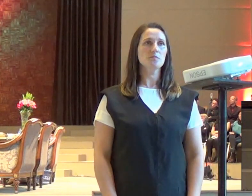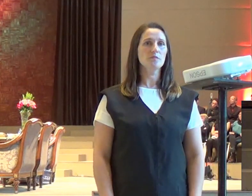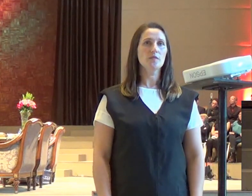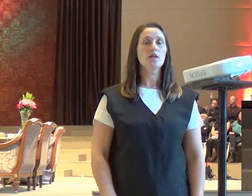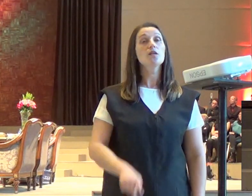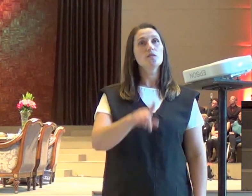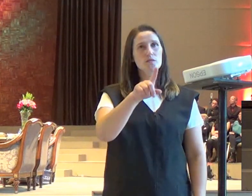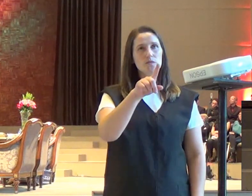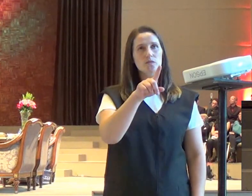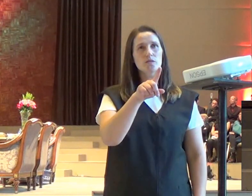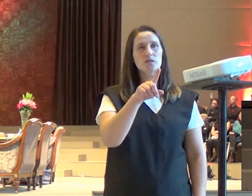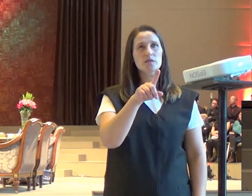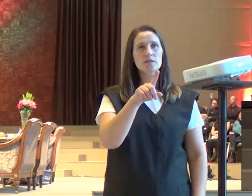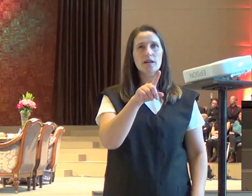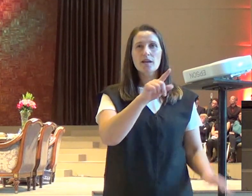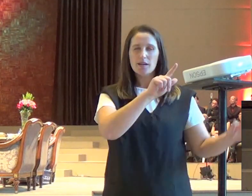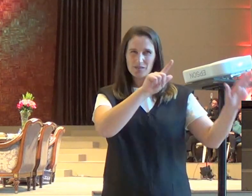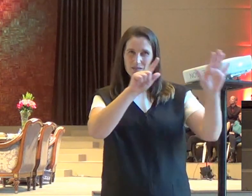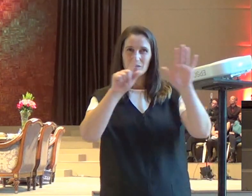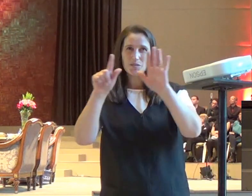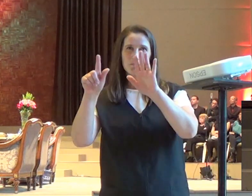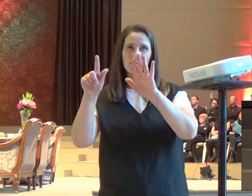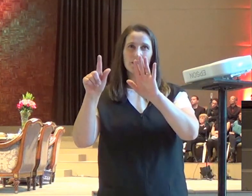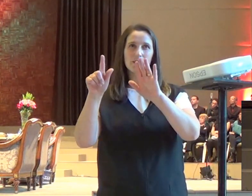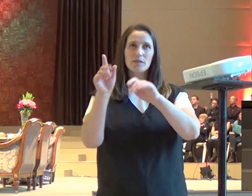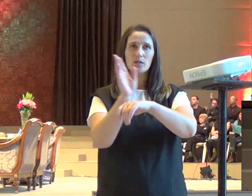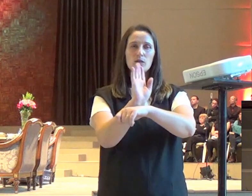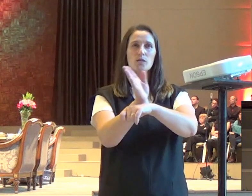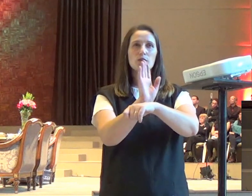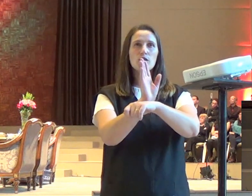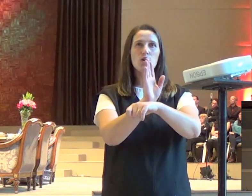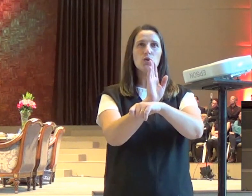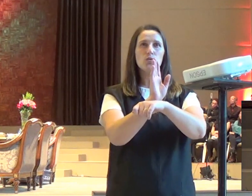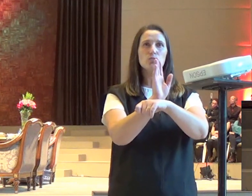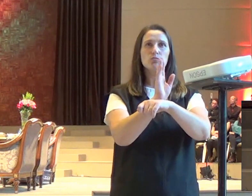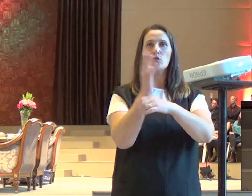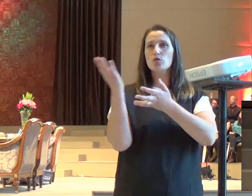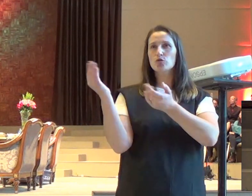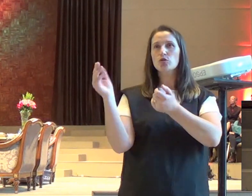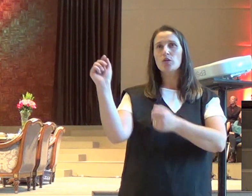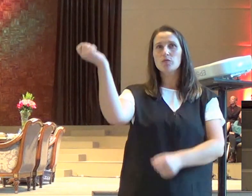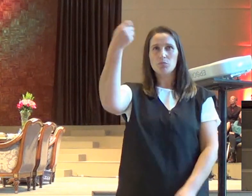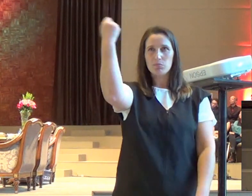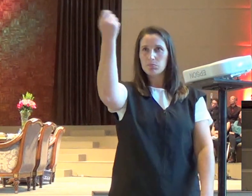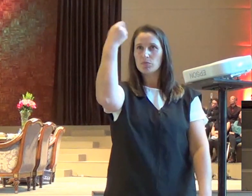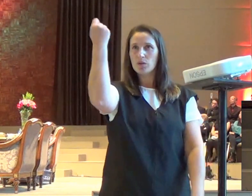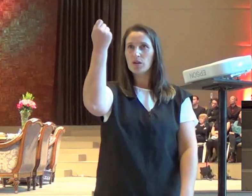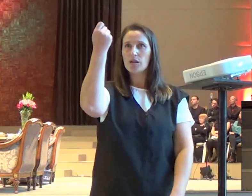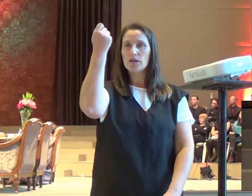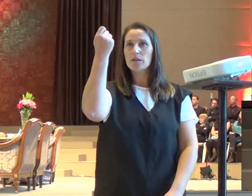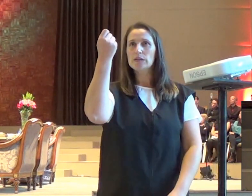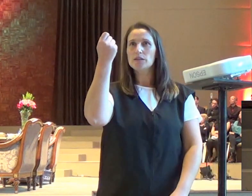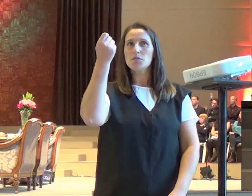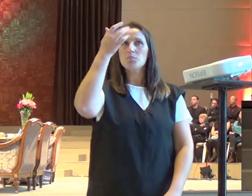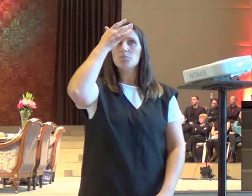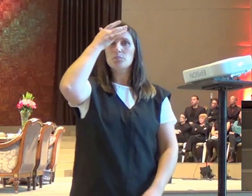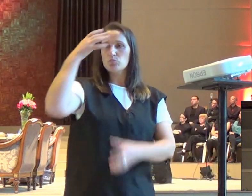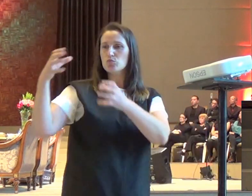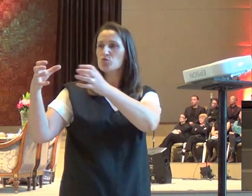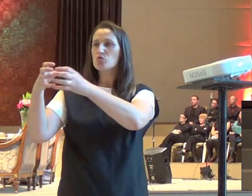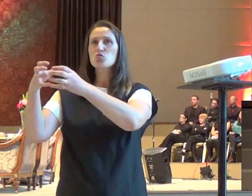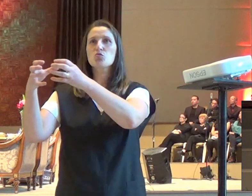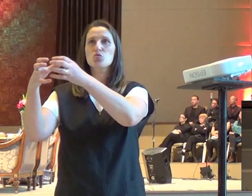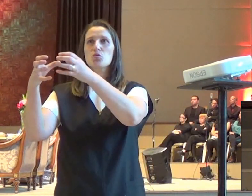você deve ter visto essa semana de um jovem lá no Rio Grande do Sul que foi espancado até a morte e deve ter também